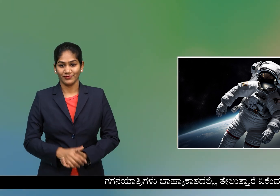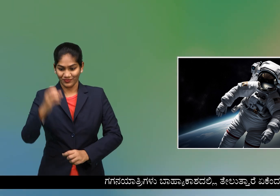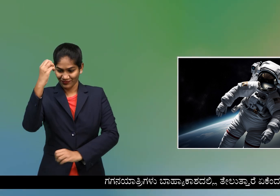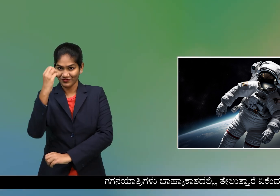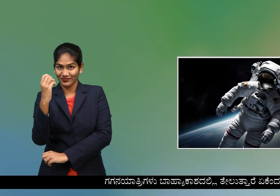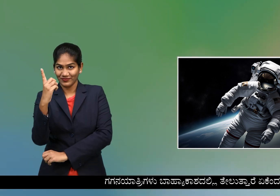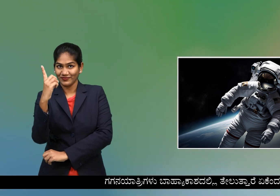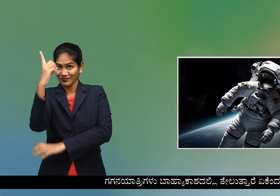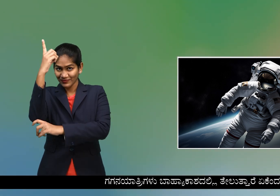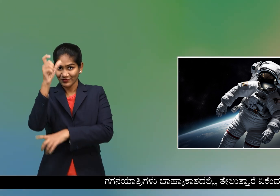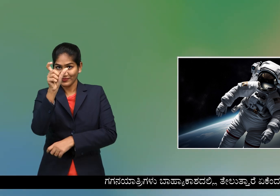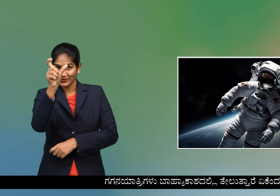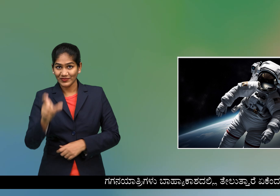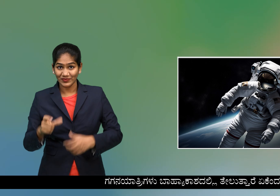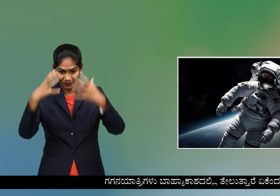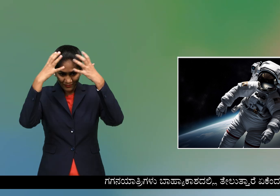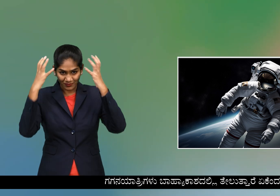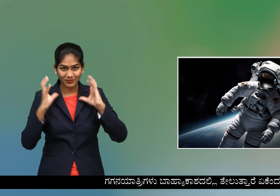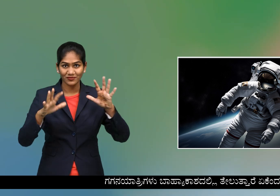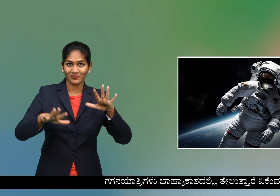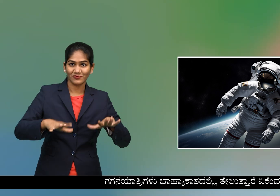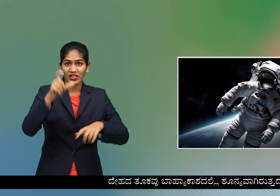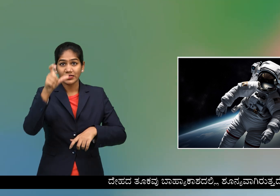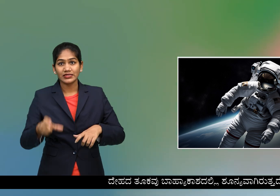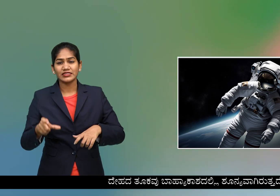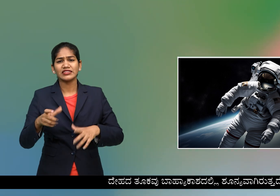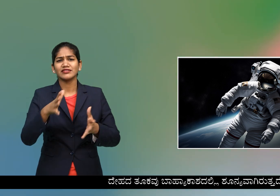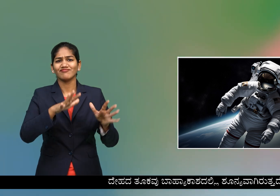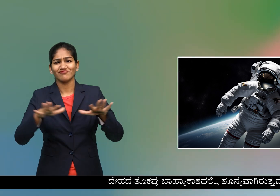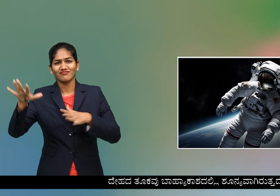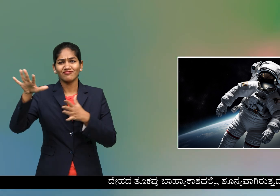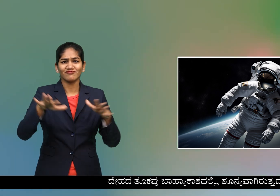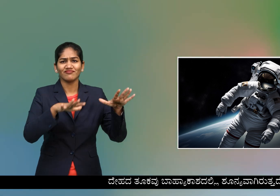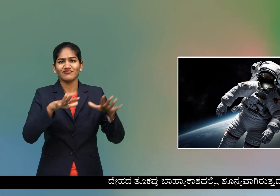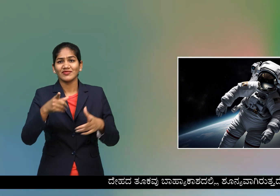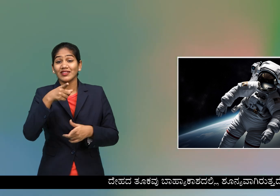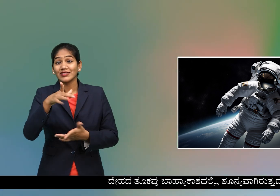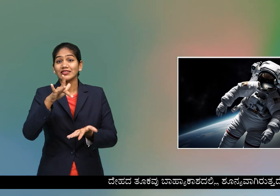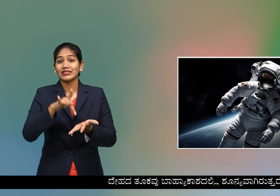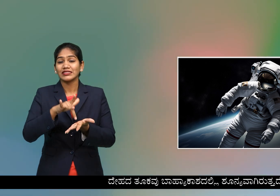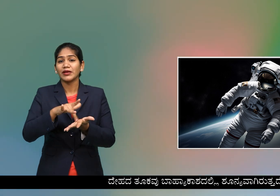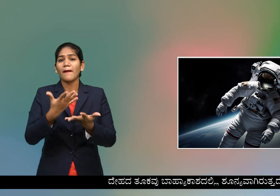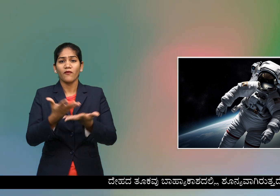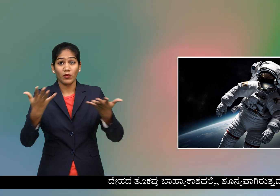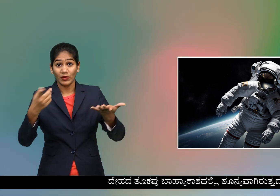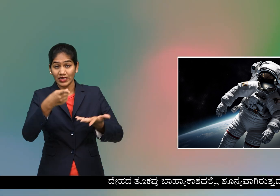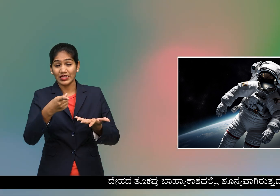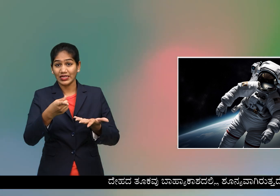ಗಗನಯಾತ್ರಿಗಳು ಬಾಹ್ಯಾಕಾಶದಲ್ಲಿ ತೇಲುತ್ತಾರೆ ಏಕೆಂದರೆ ದೇಹದ ತೂಕವು ಬಾಹ್ಯಾಕಾಶದಲ್ಲಿ ಶೂನ್ಯವಾಗಿರುತ್ತದೆ.